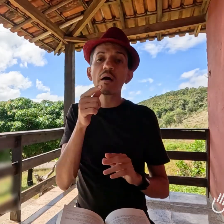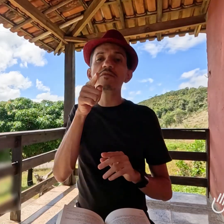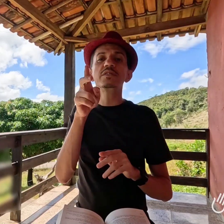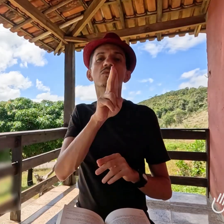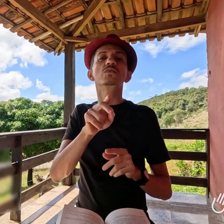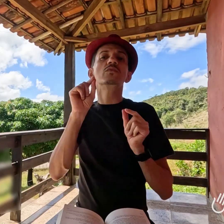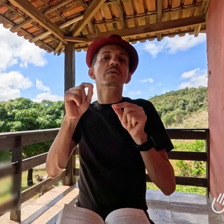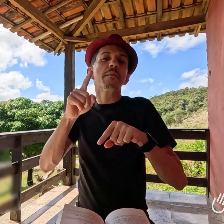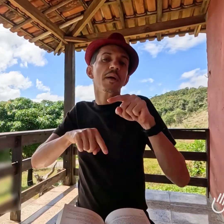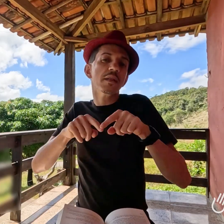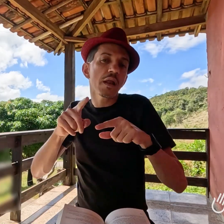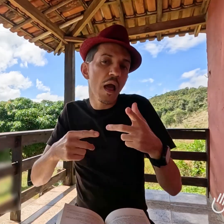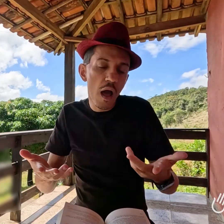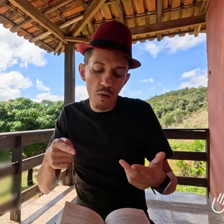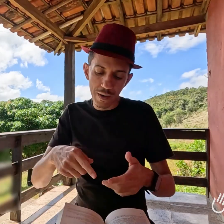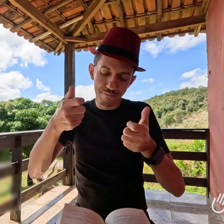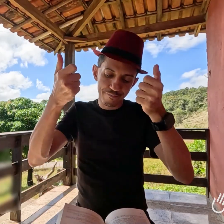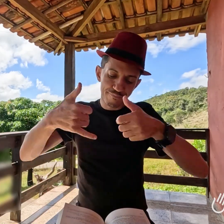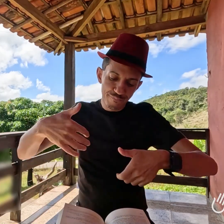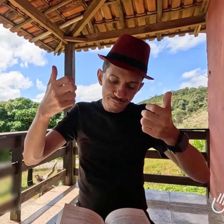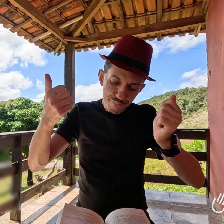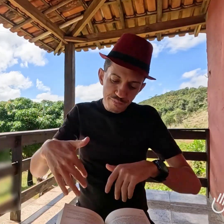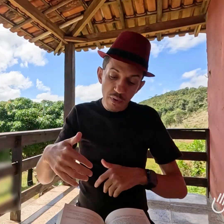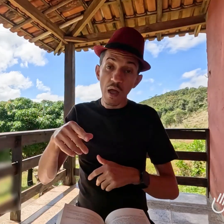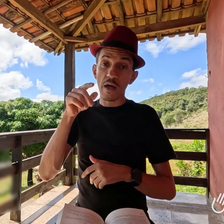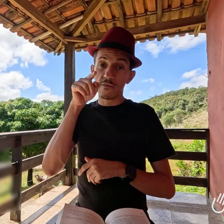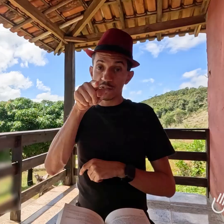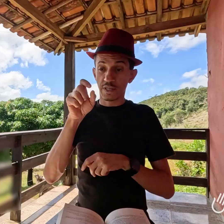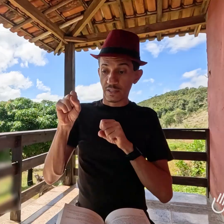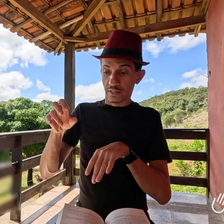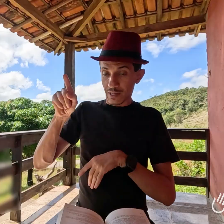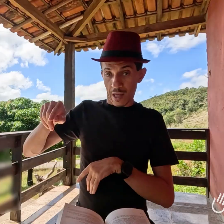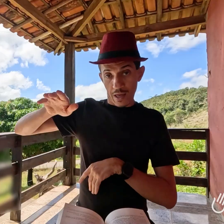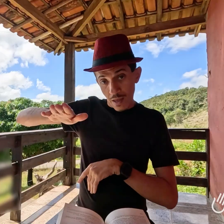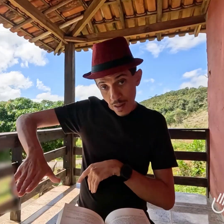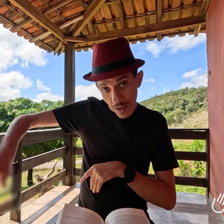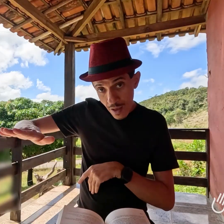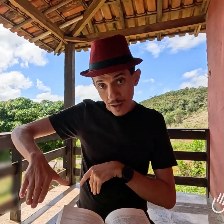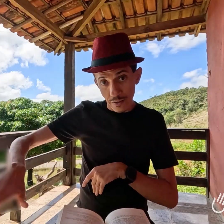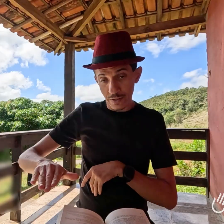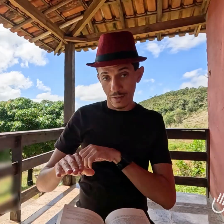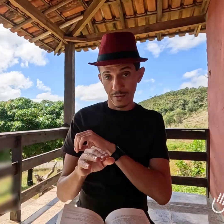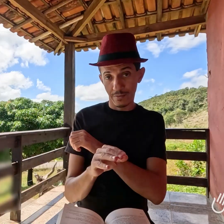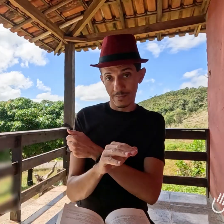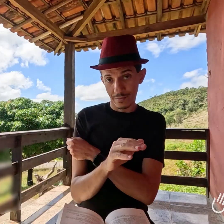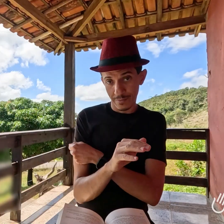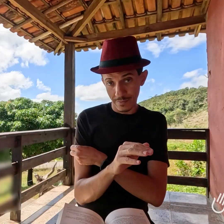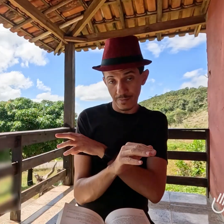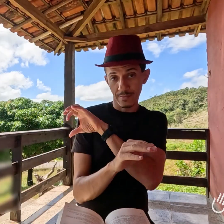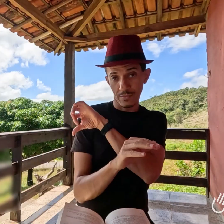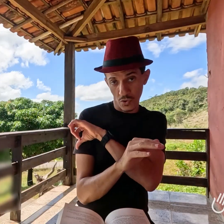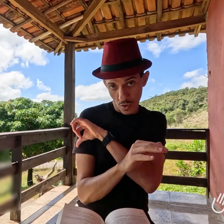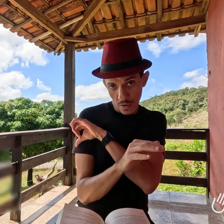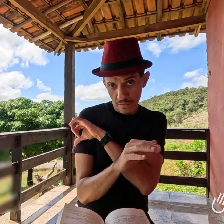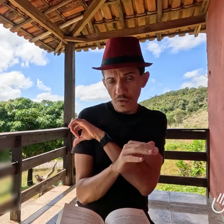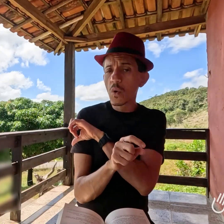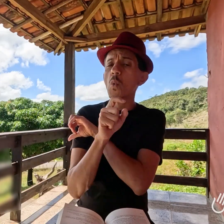Sem Mistérios, terceira edição, que você deve utilizar. Tem materiais recomendados também. Tem práticas específicas para o